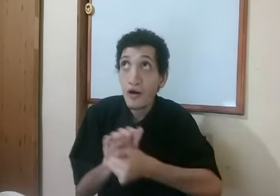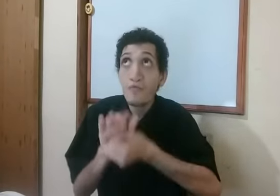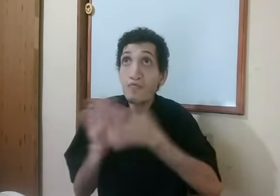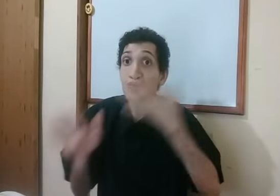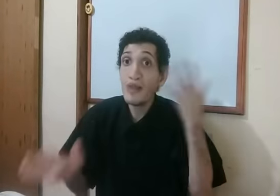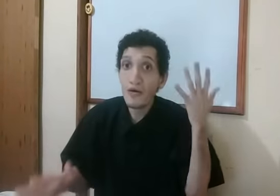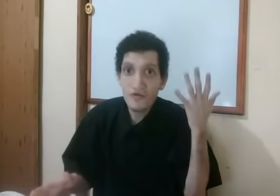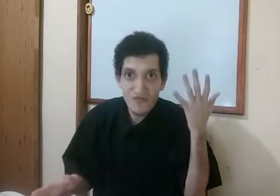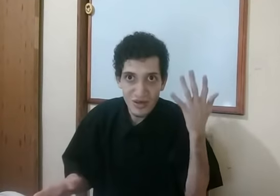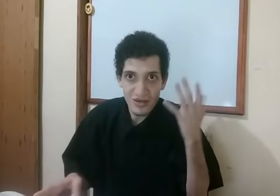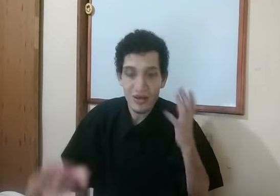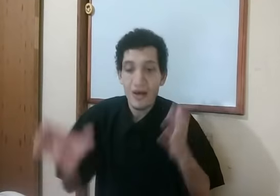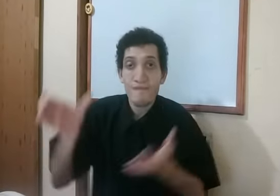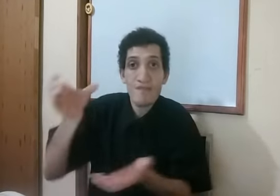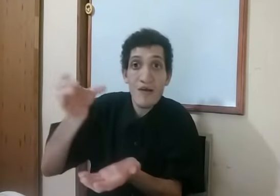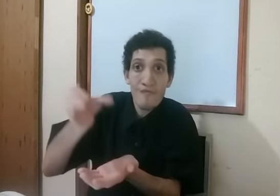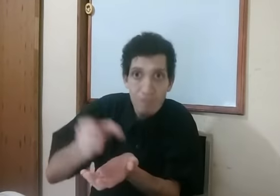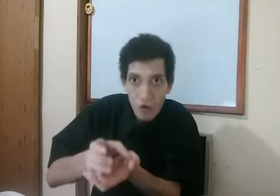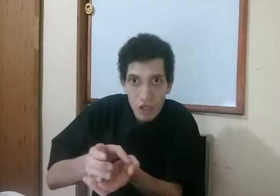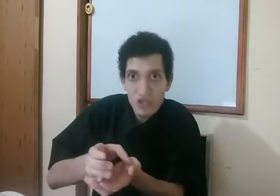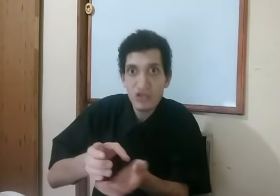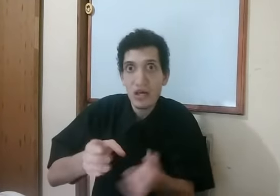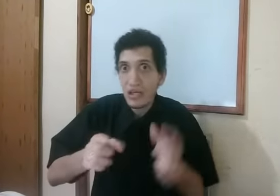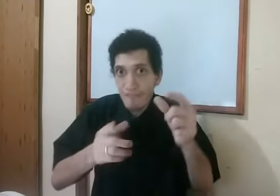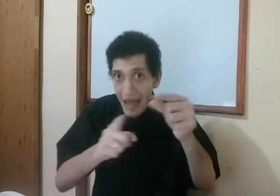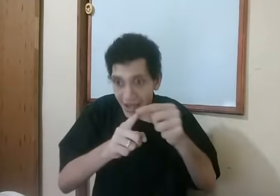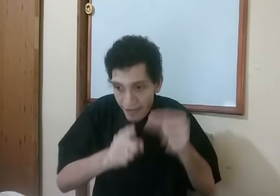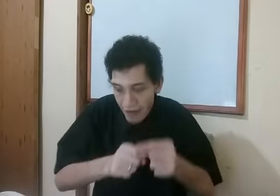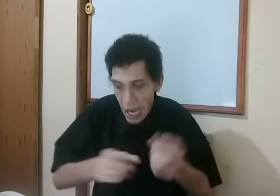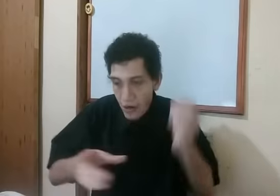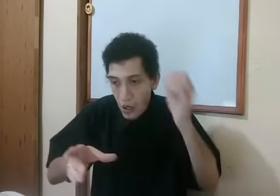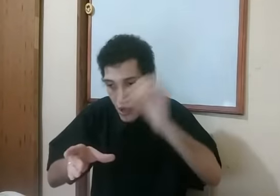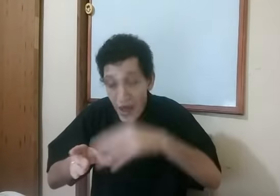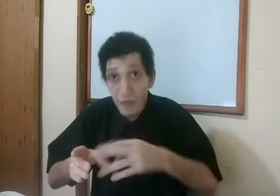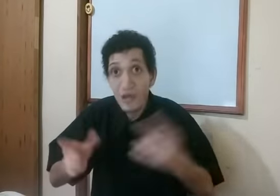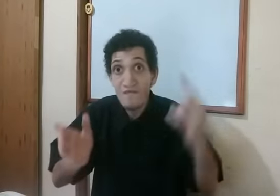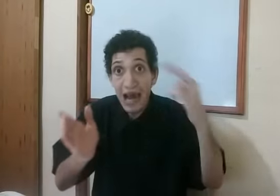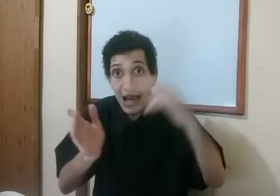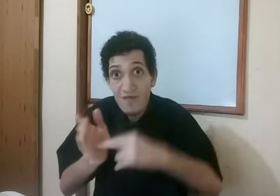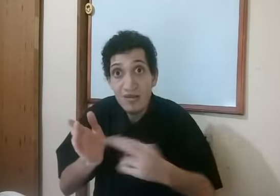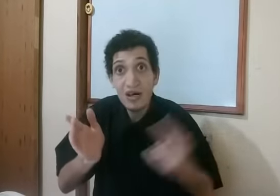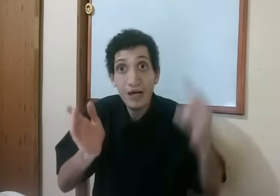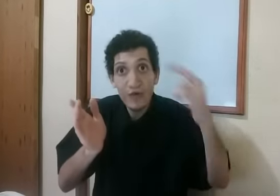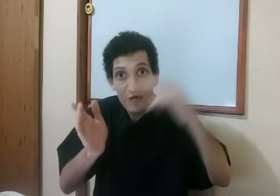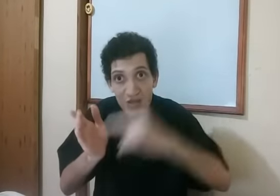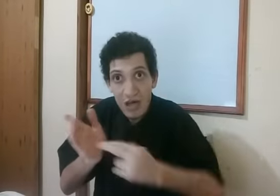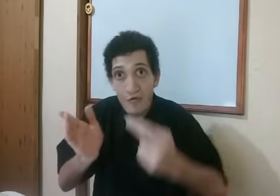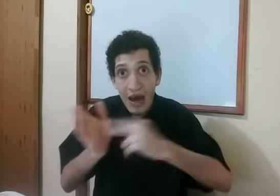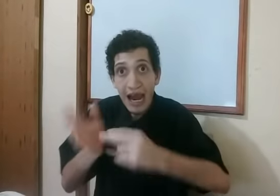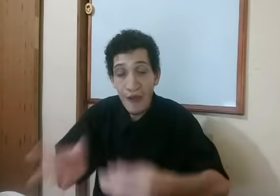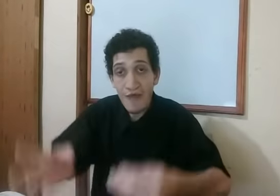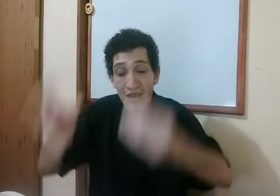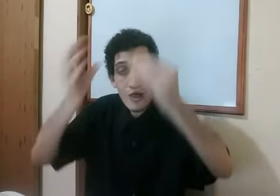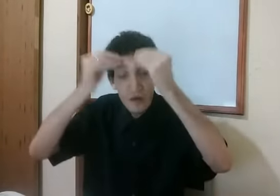um milhão de vezes. Pega um pote. Essas palavras e vai revisando, revisando, até que não